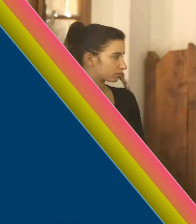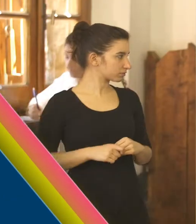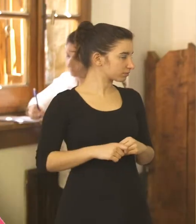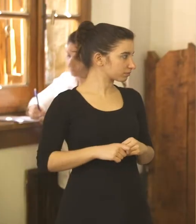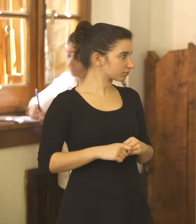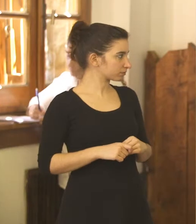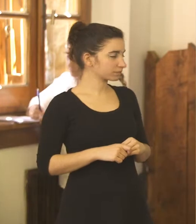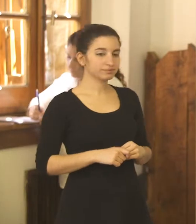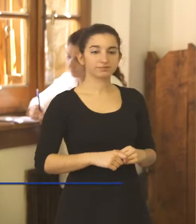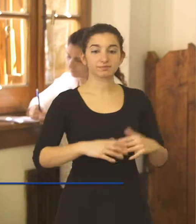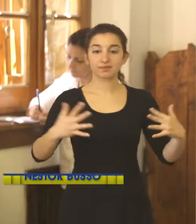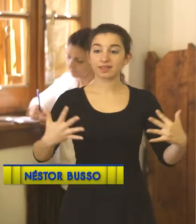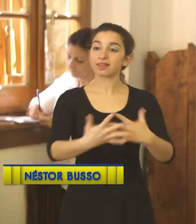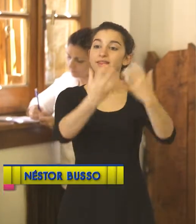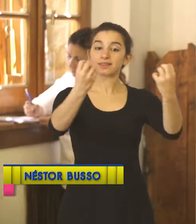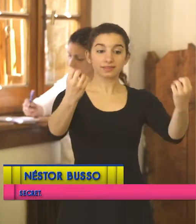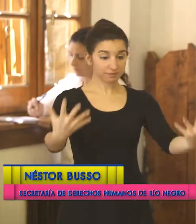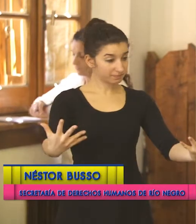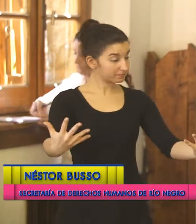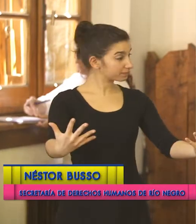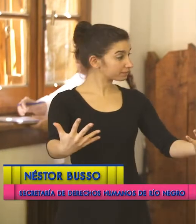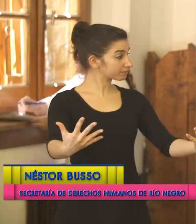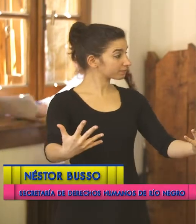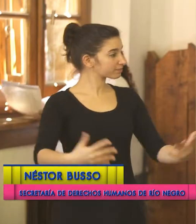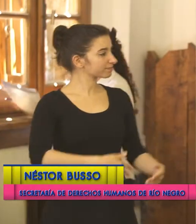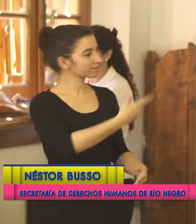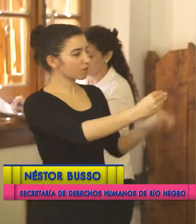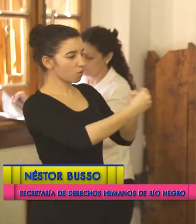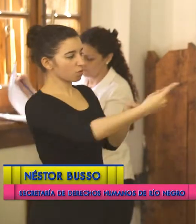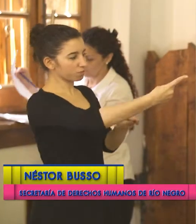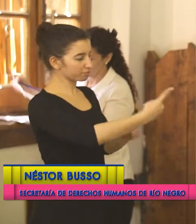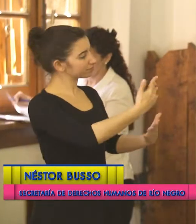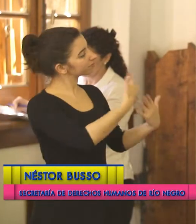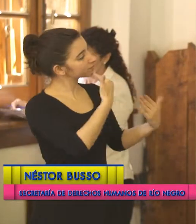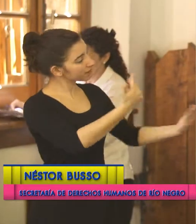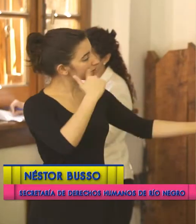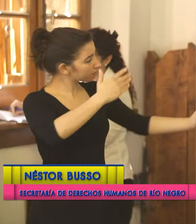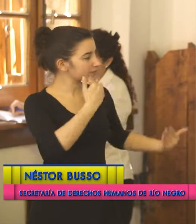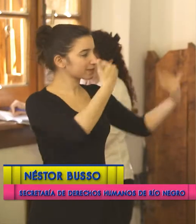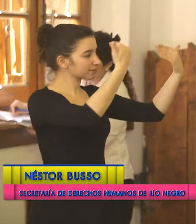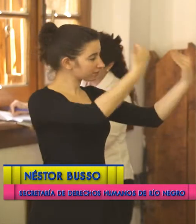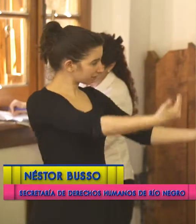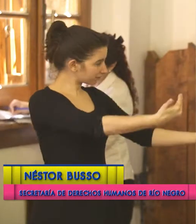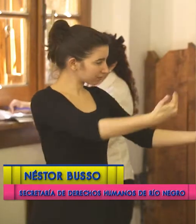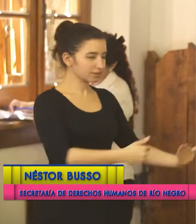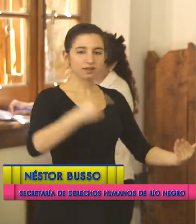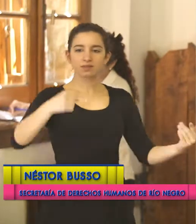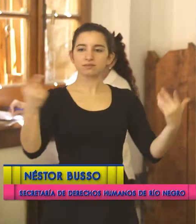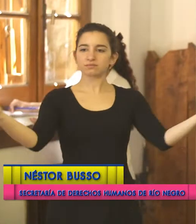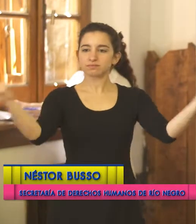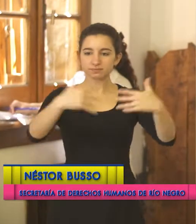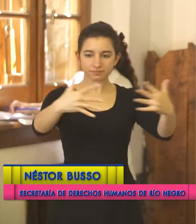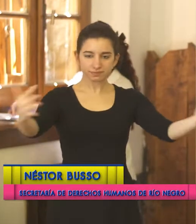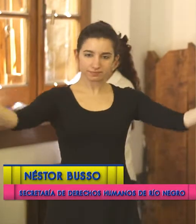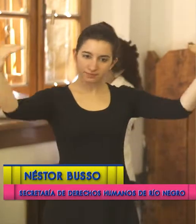muy buenos días compañeras Cynthia Muchas gracias por la invitación Gracias por esta audiencia